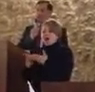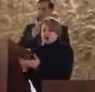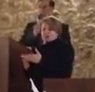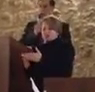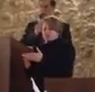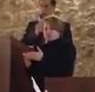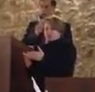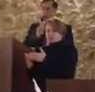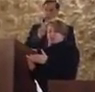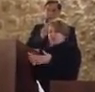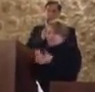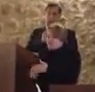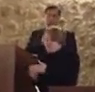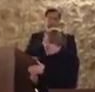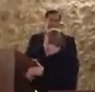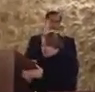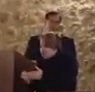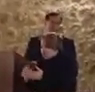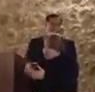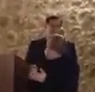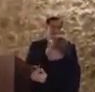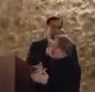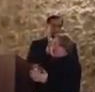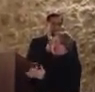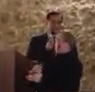l'assistenza che un figlio può dare alla madre.